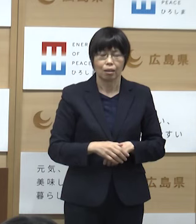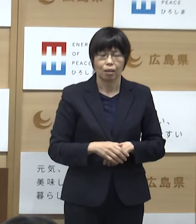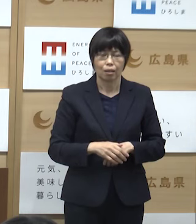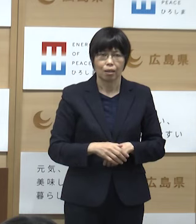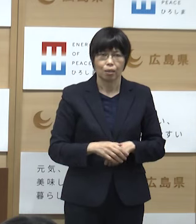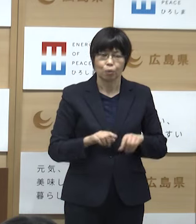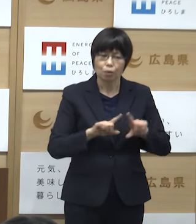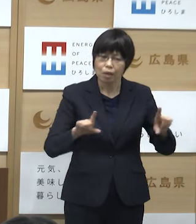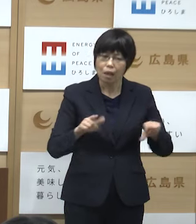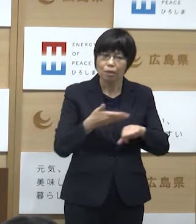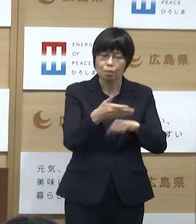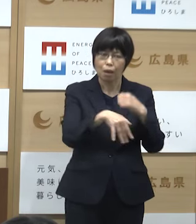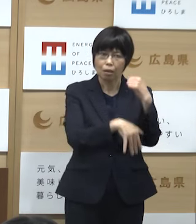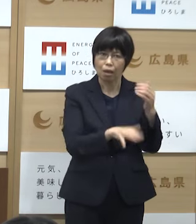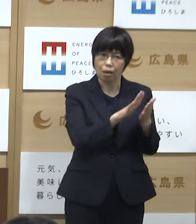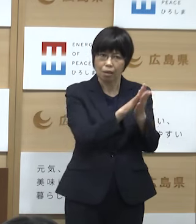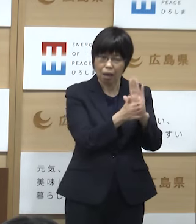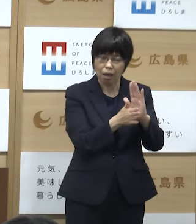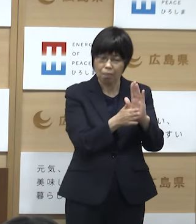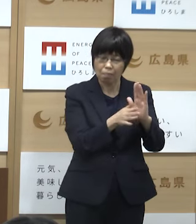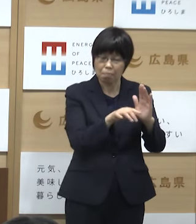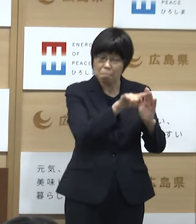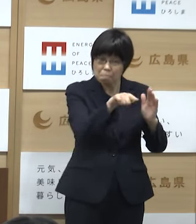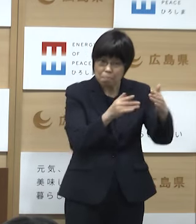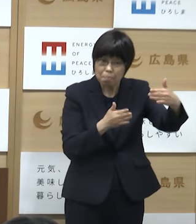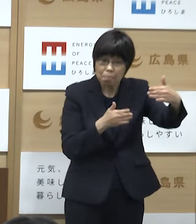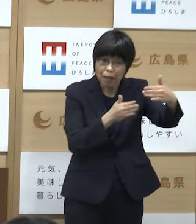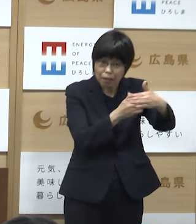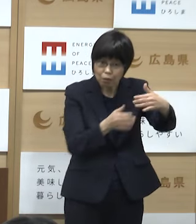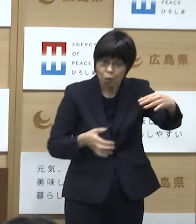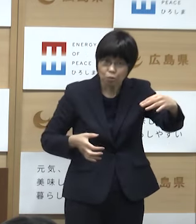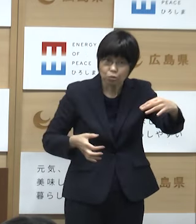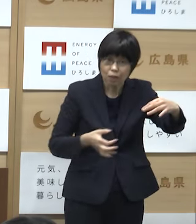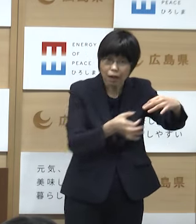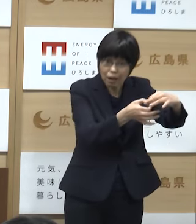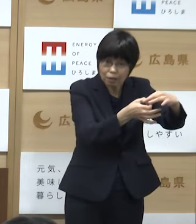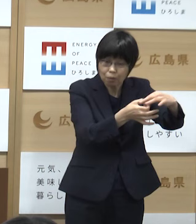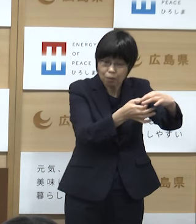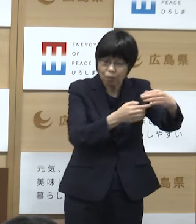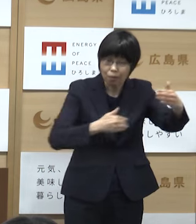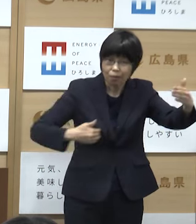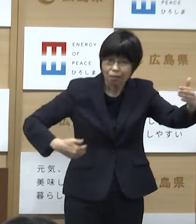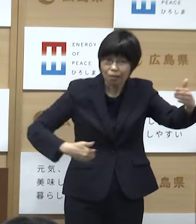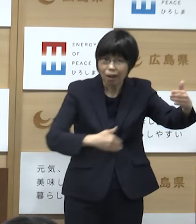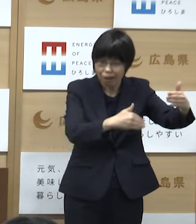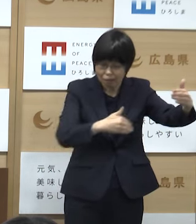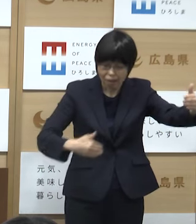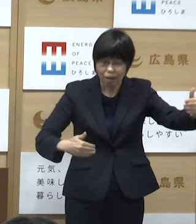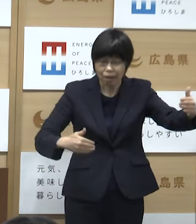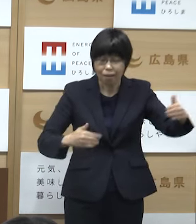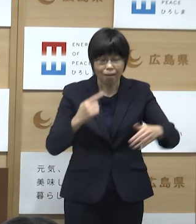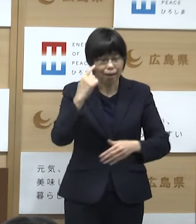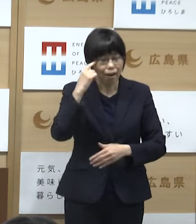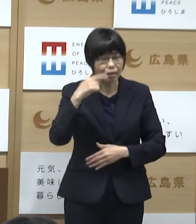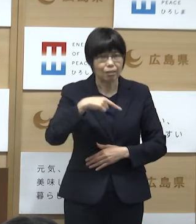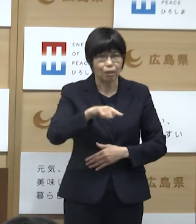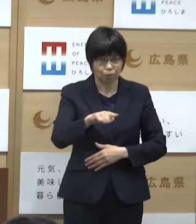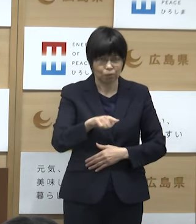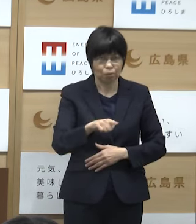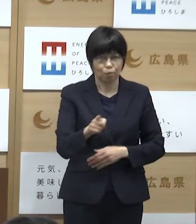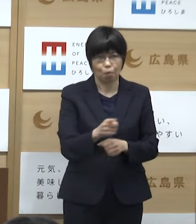まあ、島根県側までのこのつながりの中でそれを考えていくということだと思います